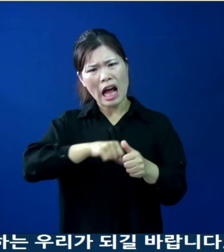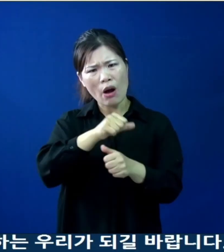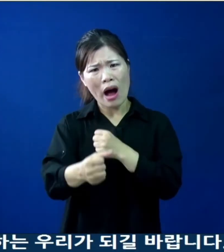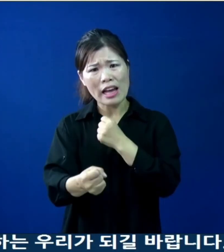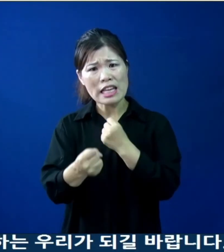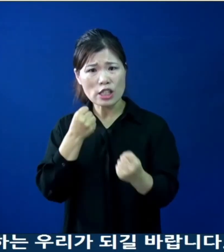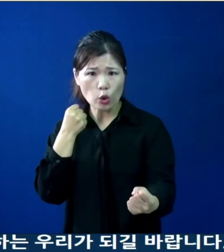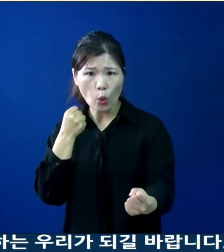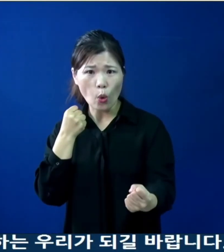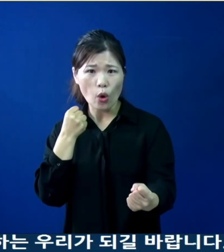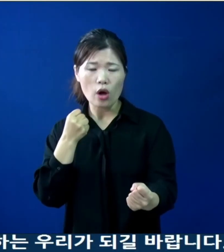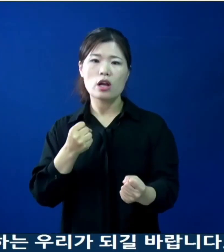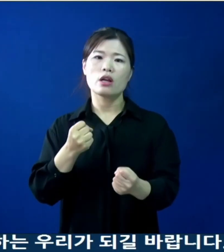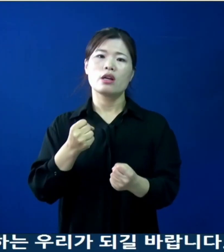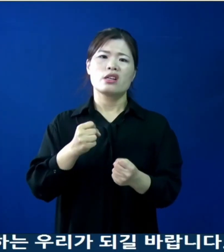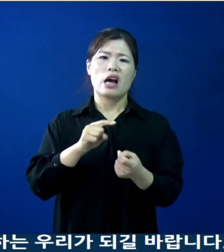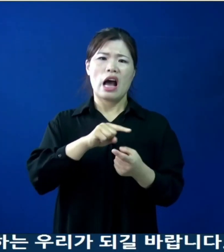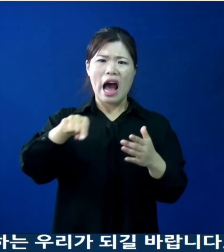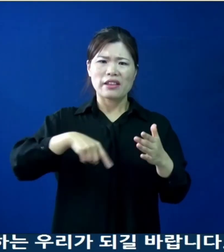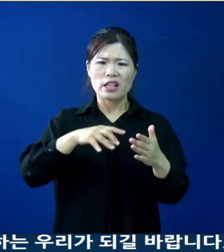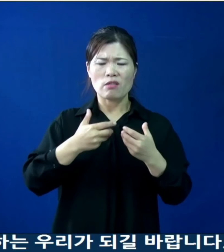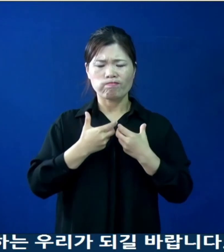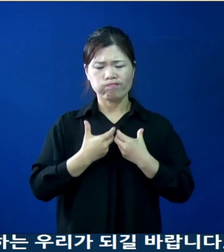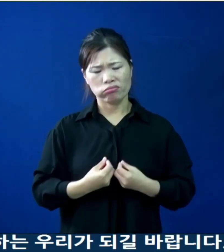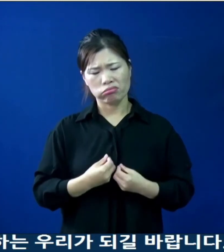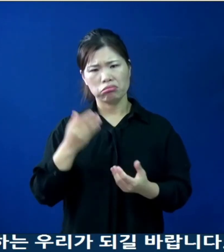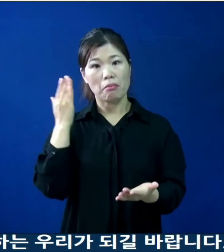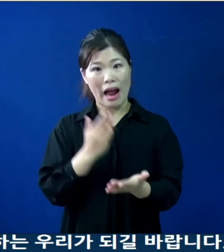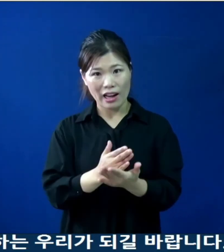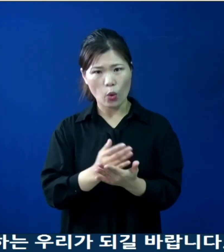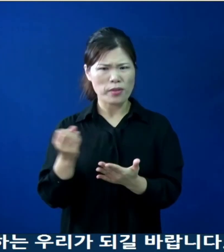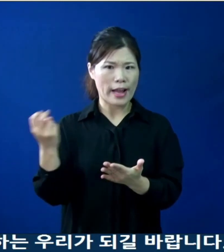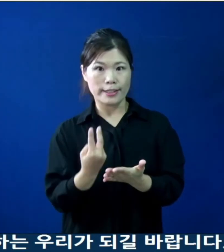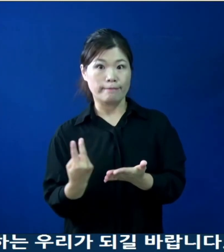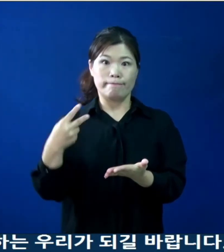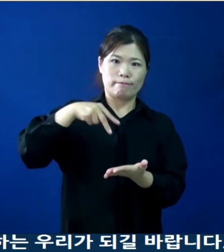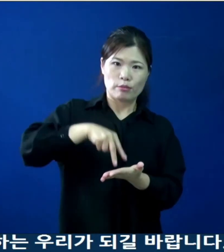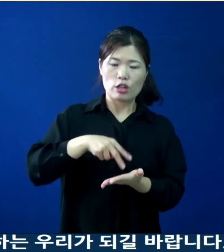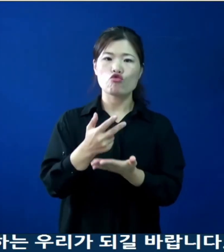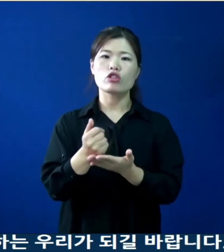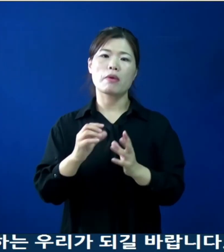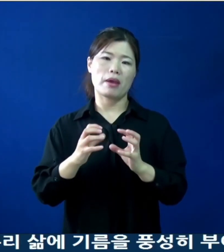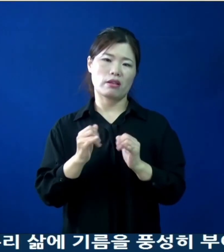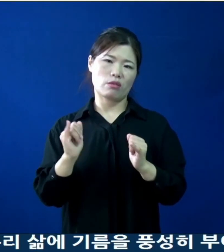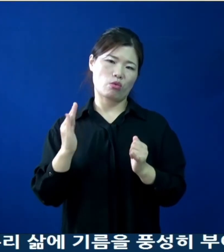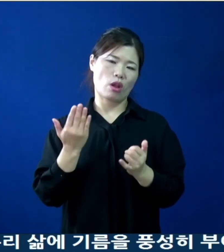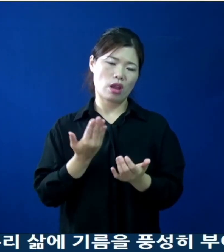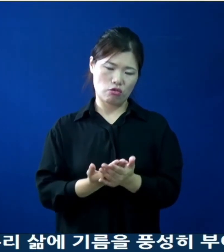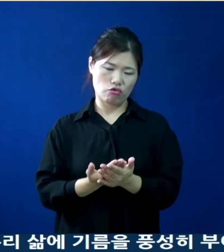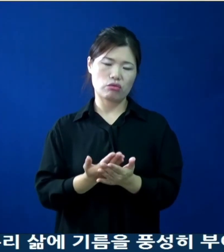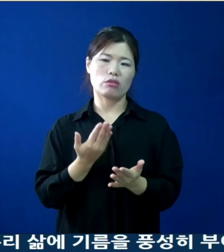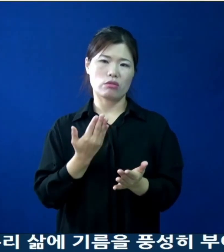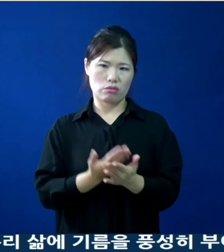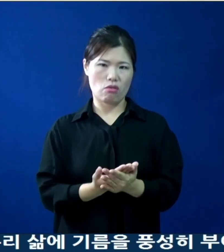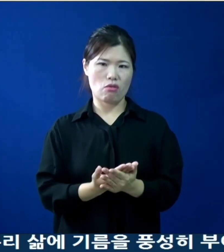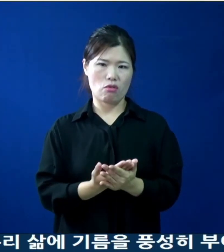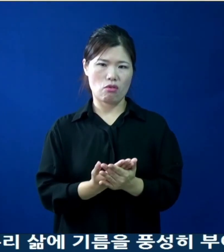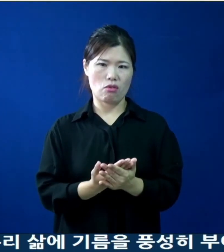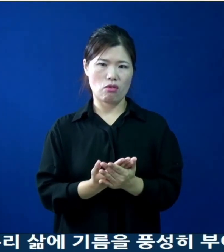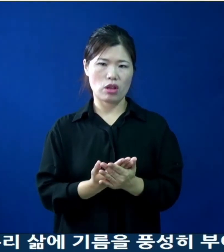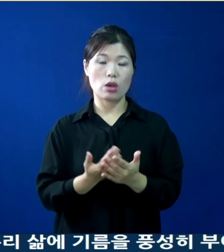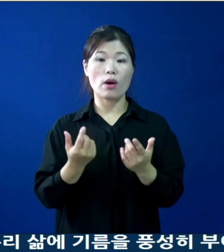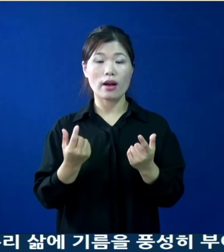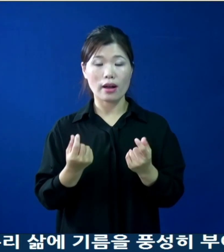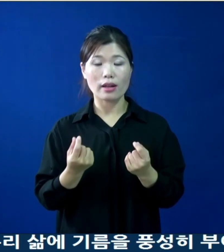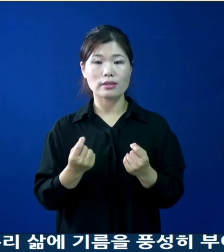있어도 그 안에 주저하지 않고 다시 일어서 나가는 주의 백성 되게 해달라는 마음,